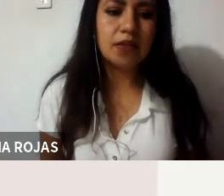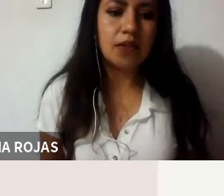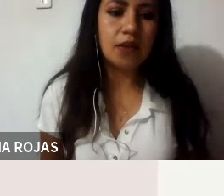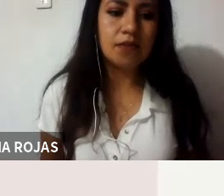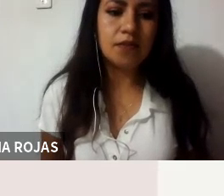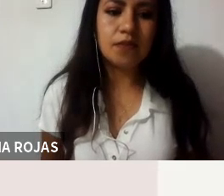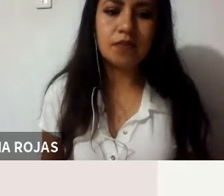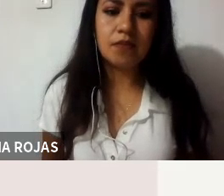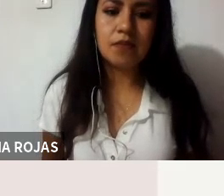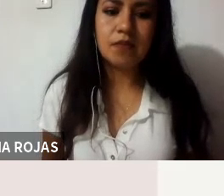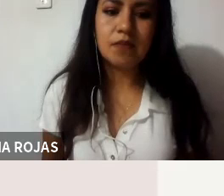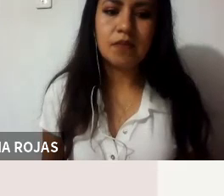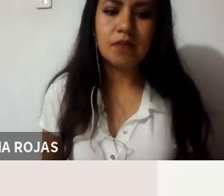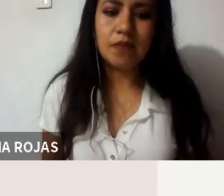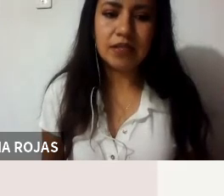pastilla,